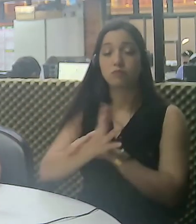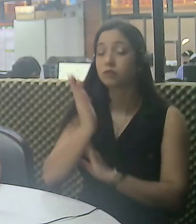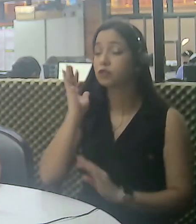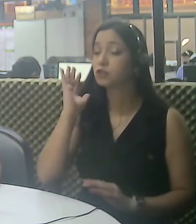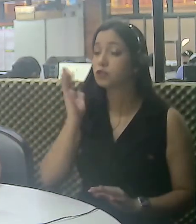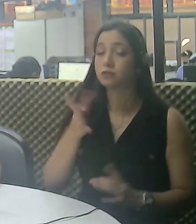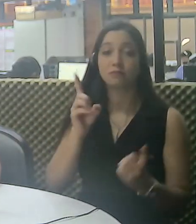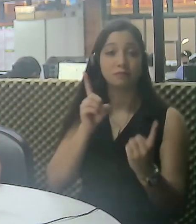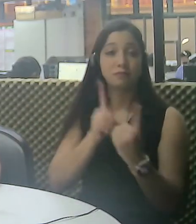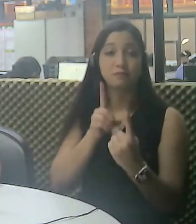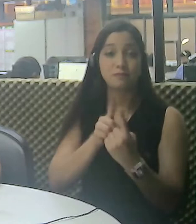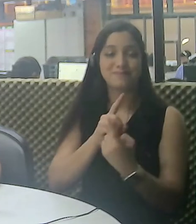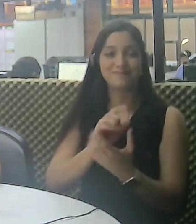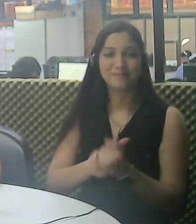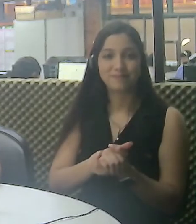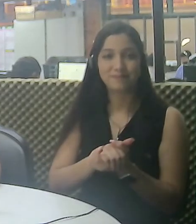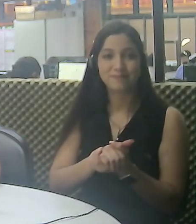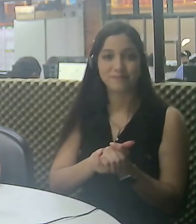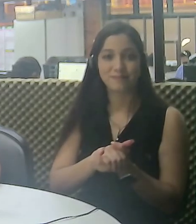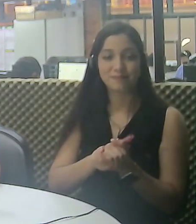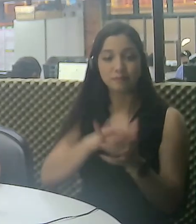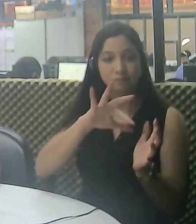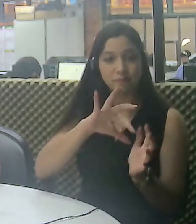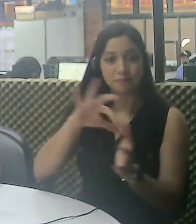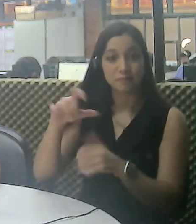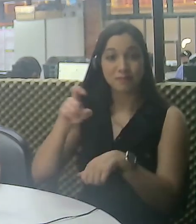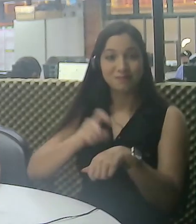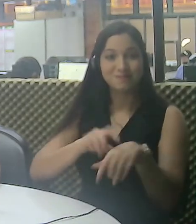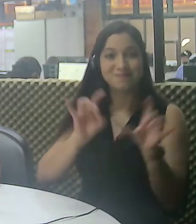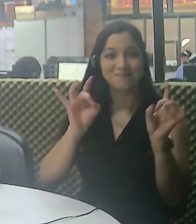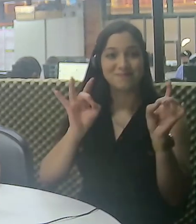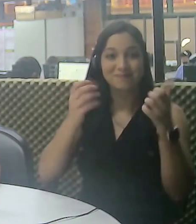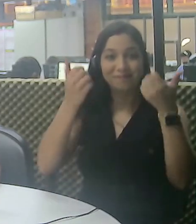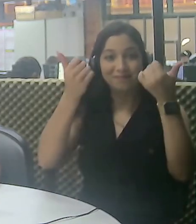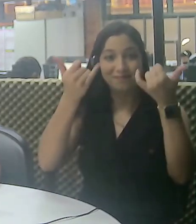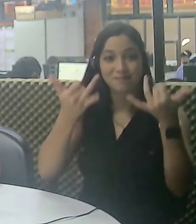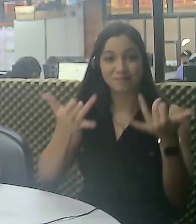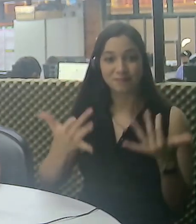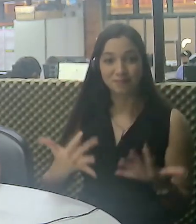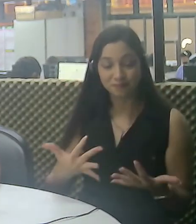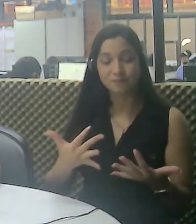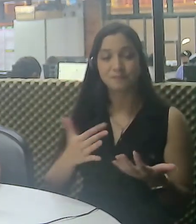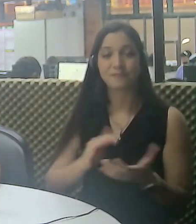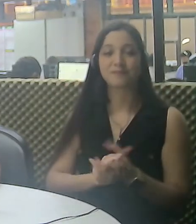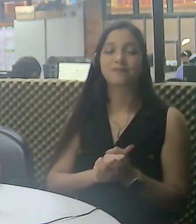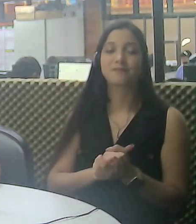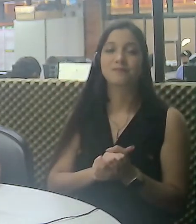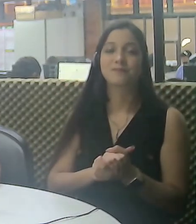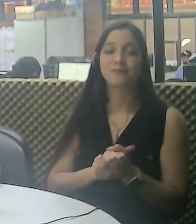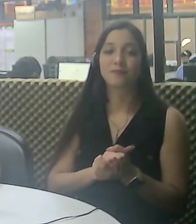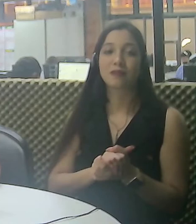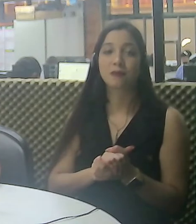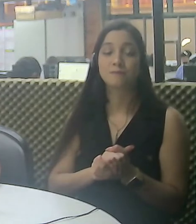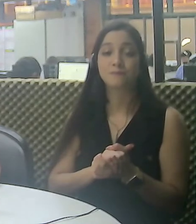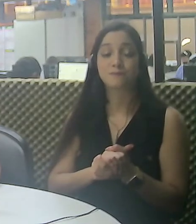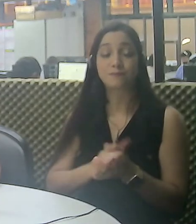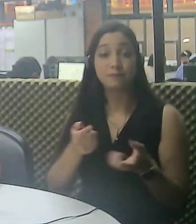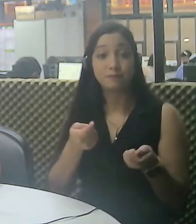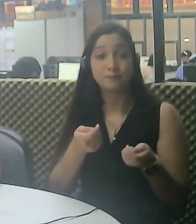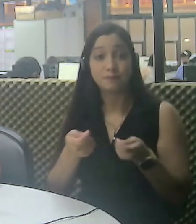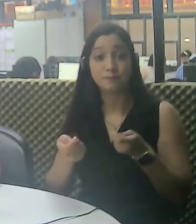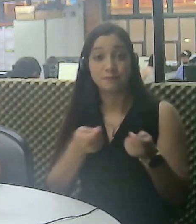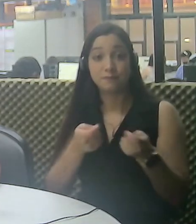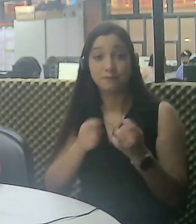o atendimento. Agora vamos a esses horários excepcionais dos demais serviços. Os serviços da